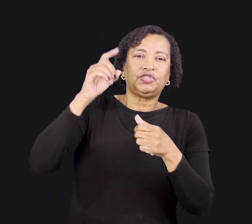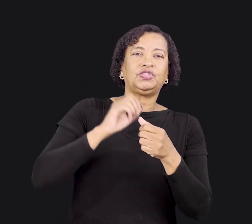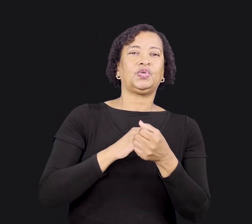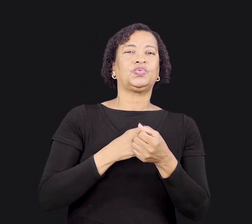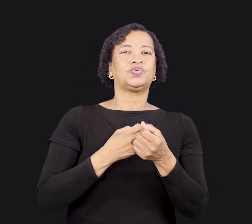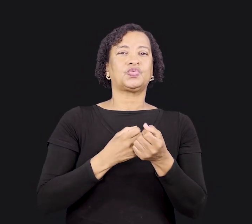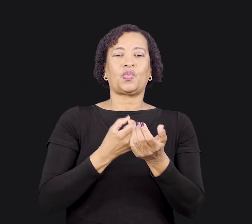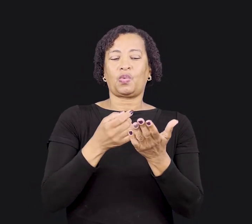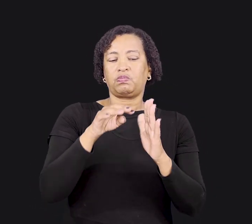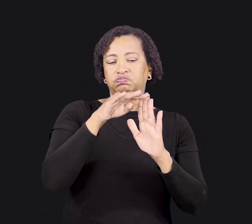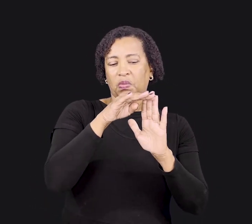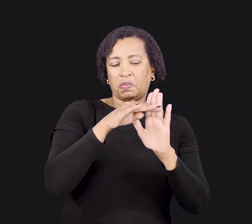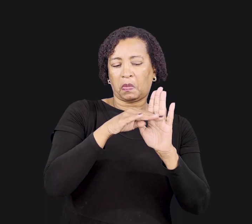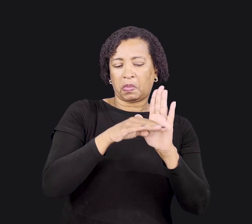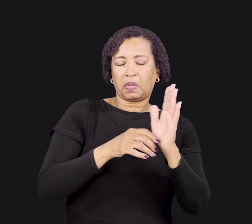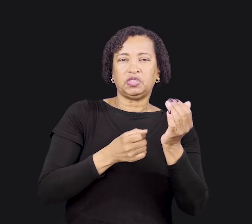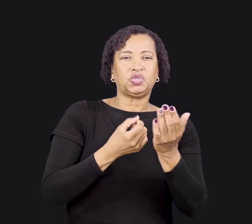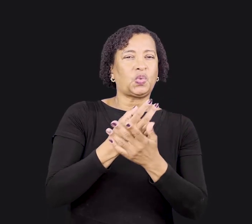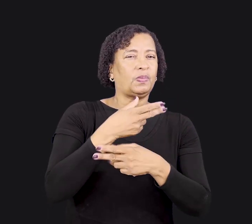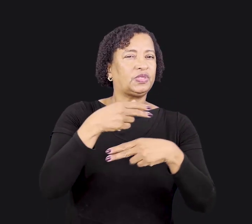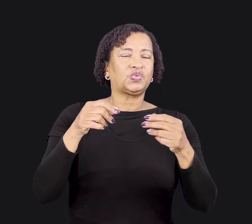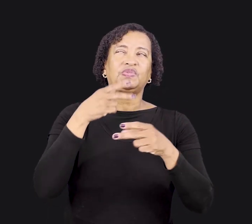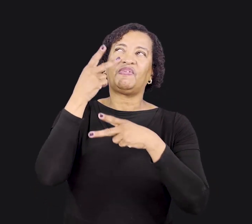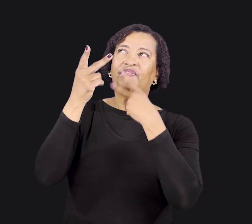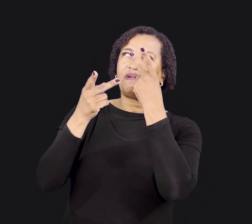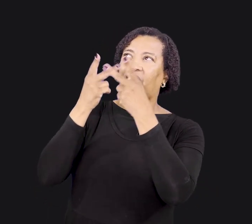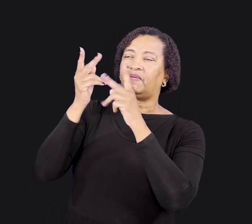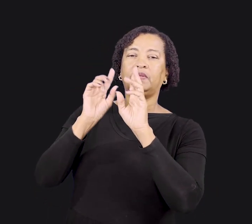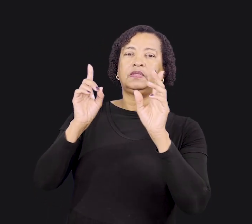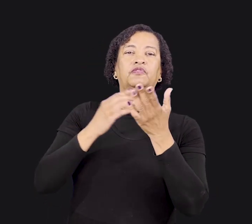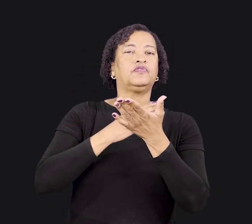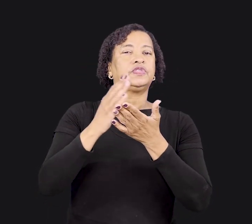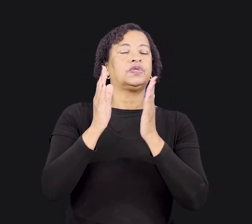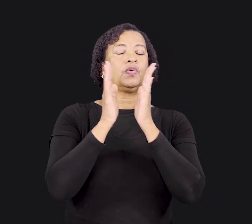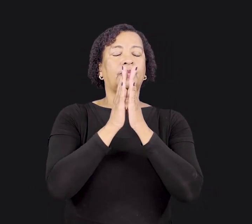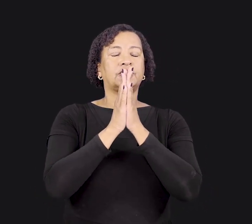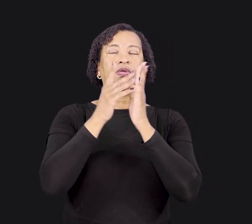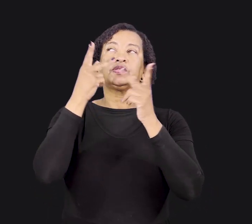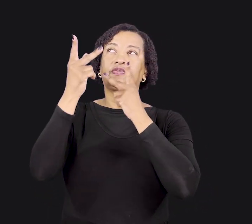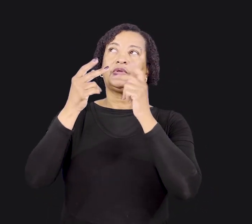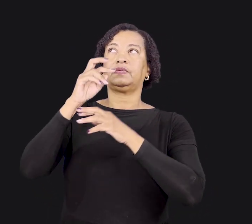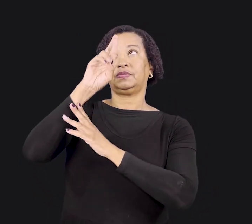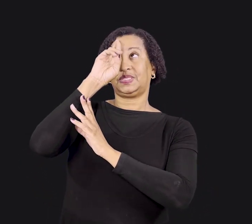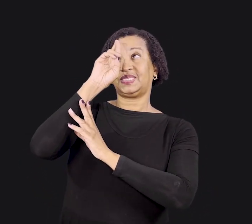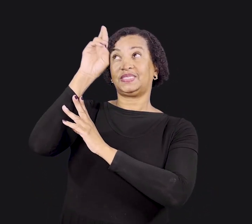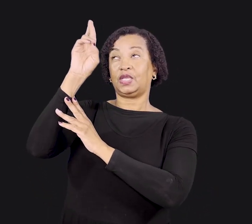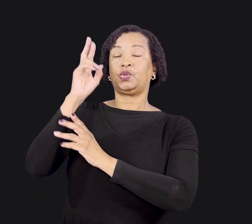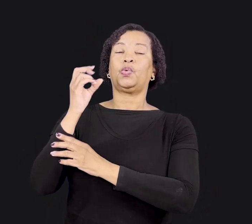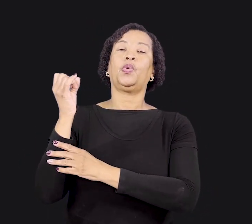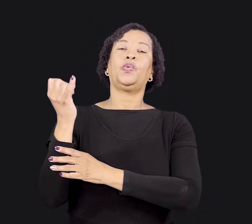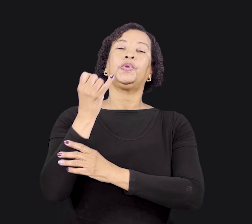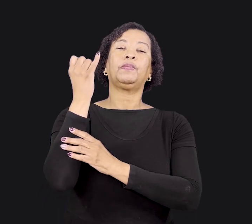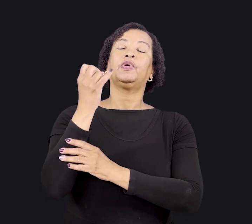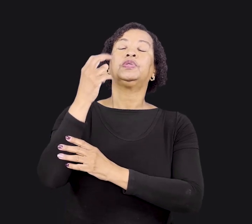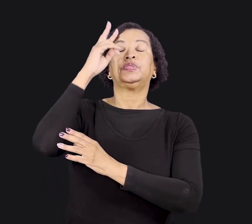lista de compras que você vai recitando para Ele. Você começa a oração dizendo, Senhor, o que é importante para o Senhor